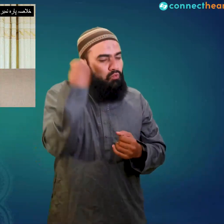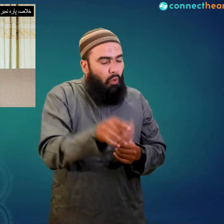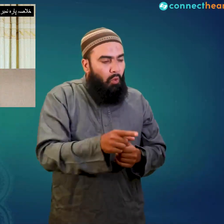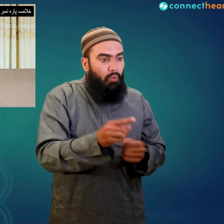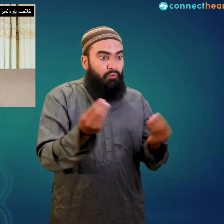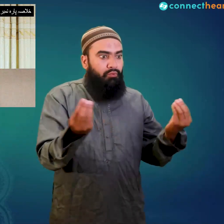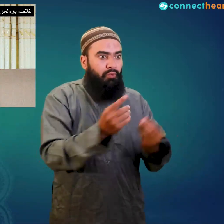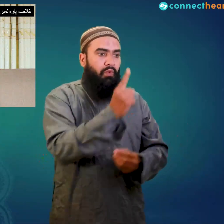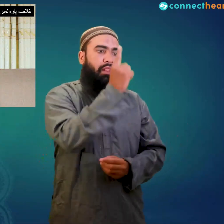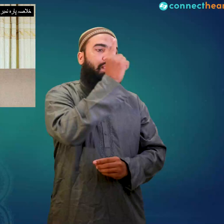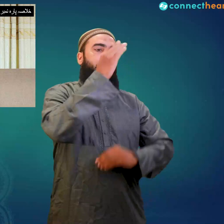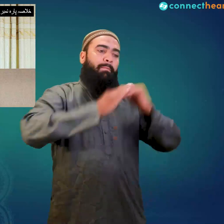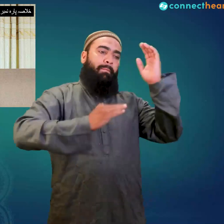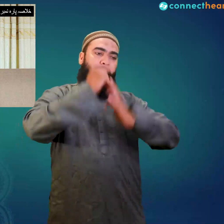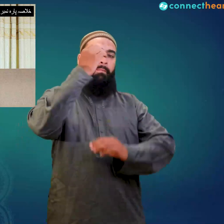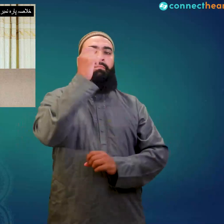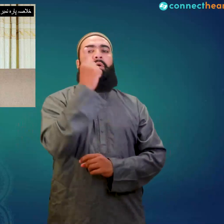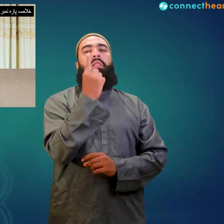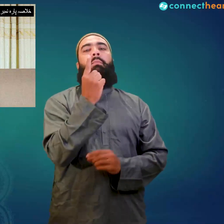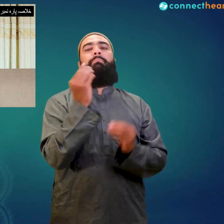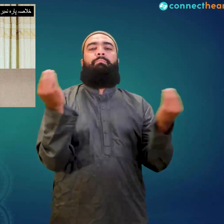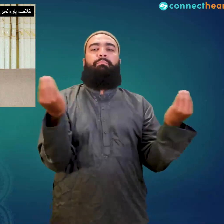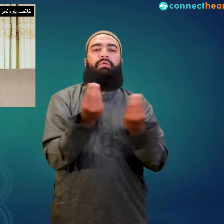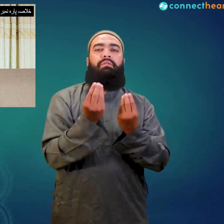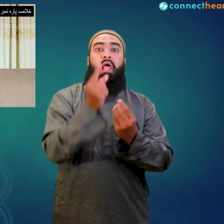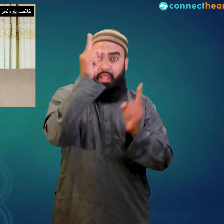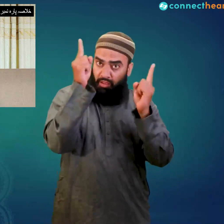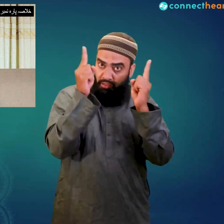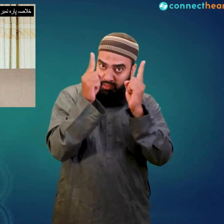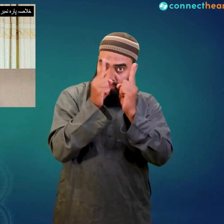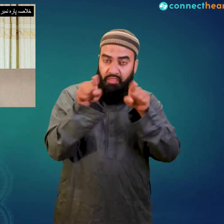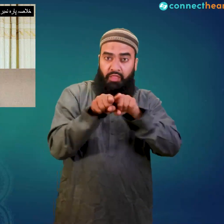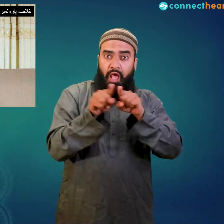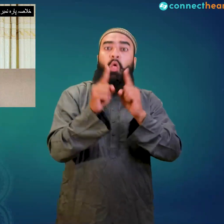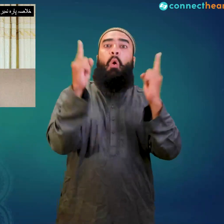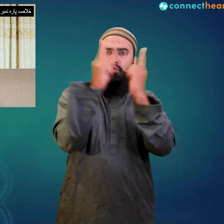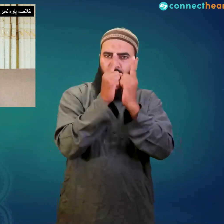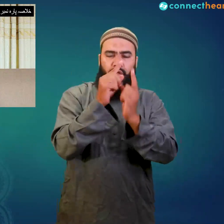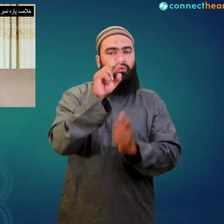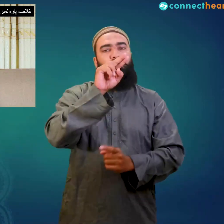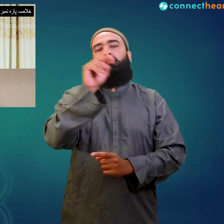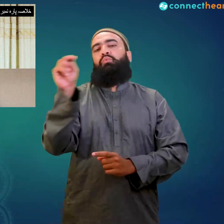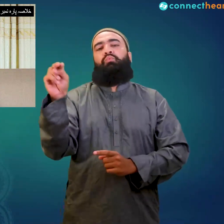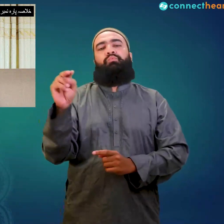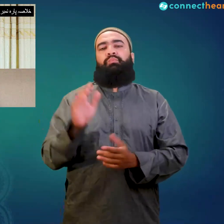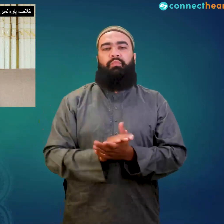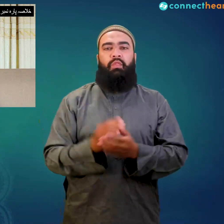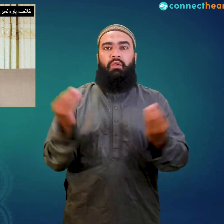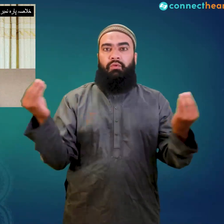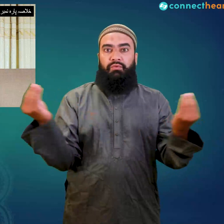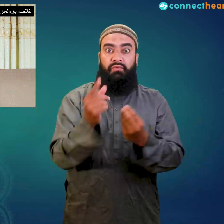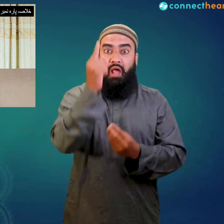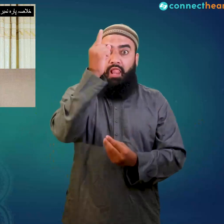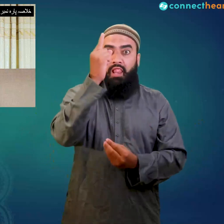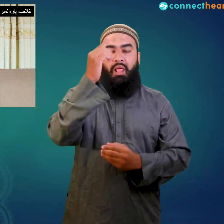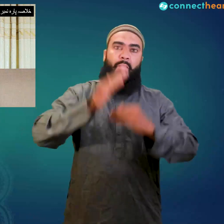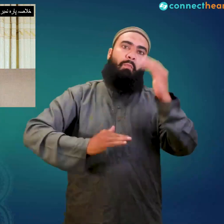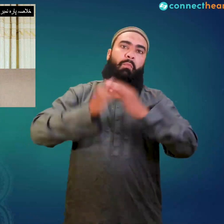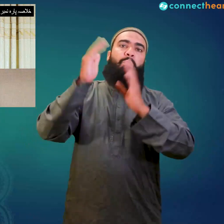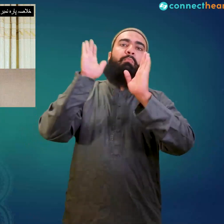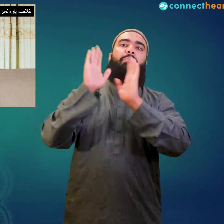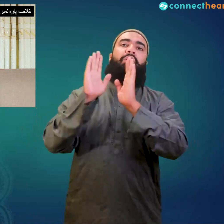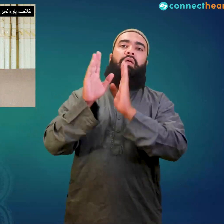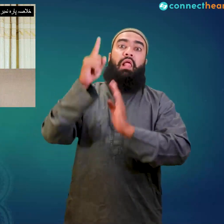ہے؟ ایسے الہ کے ساتھ کوئی اور خالق ہو سکتا ہے؟ کوئی اس طرح کر سکتا ہے؟ یعنی کوئی ایسا نہیں